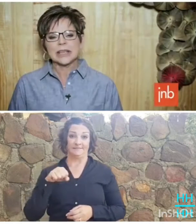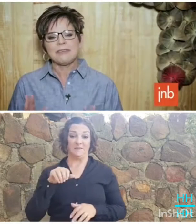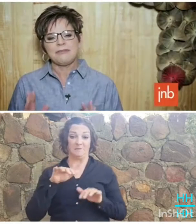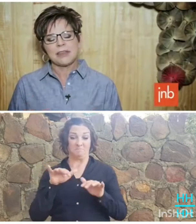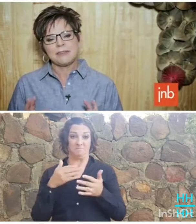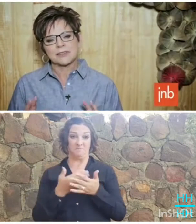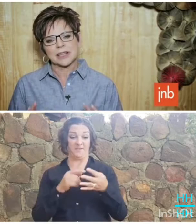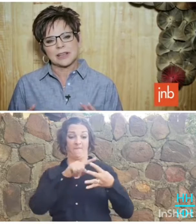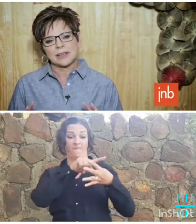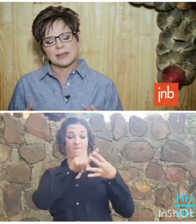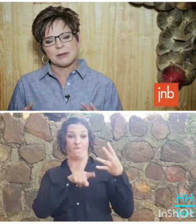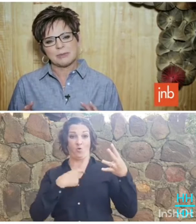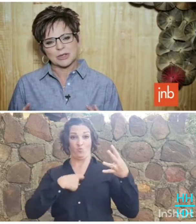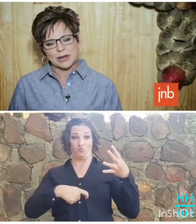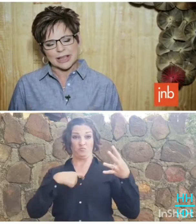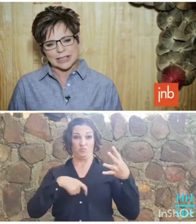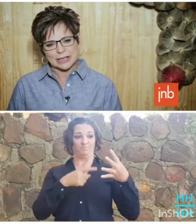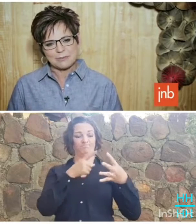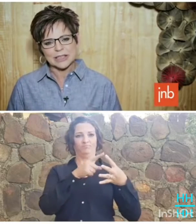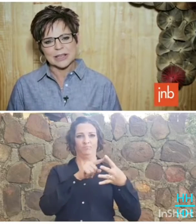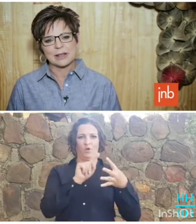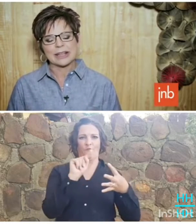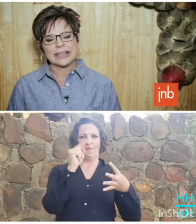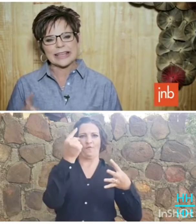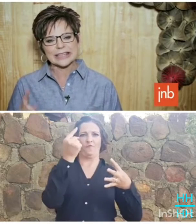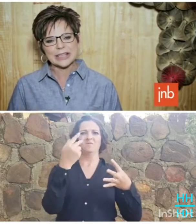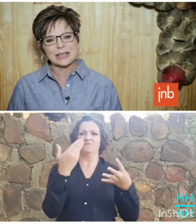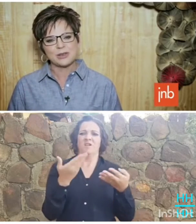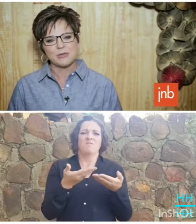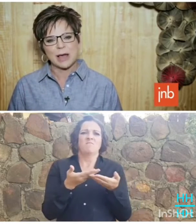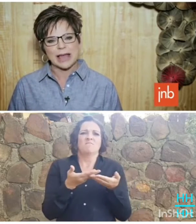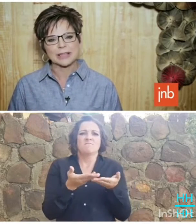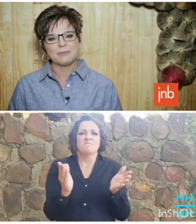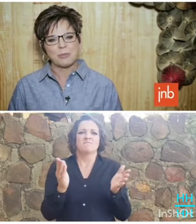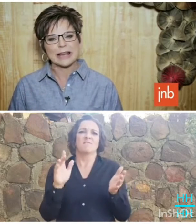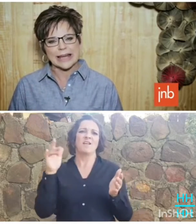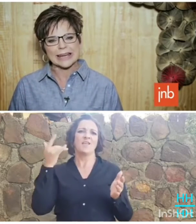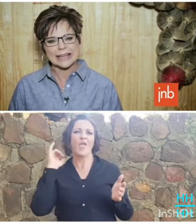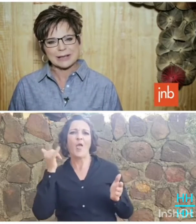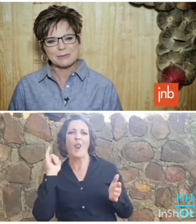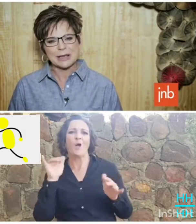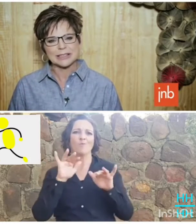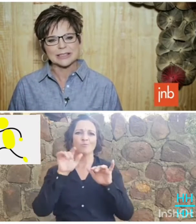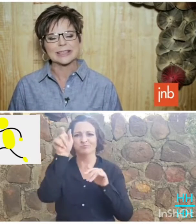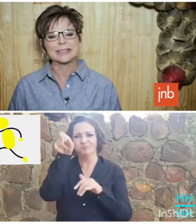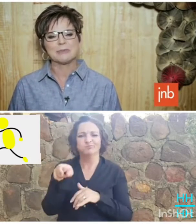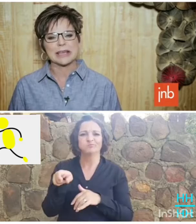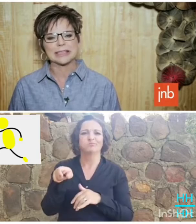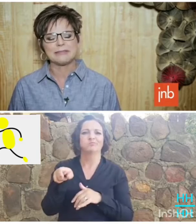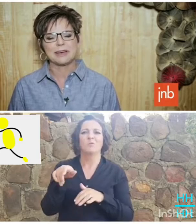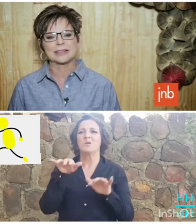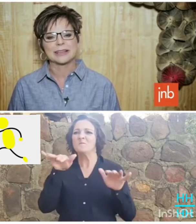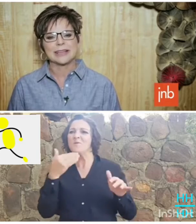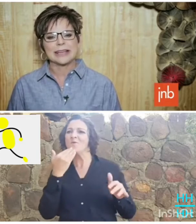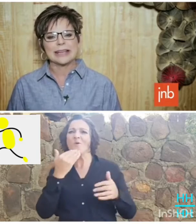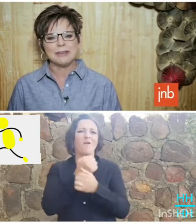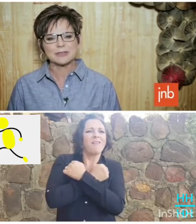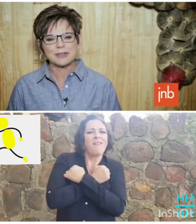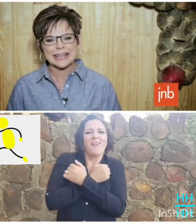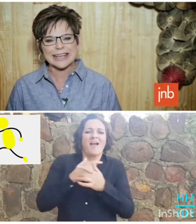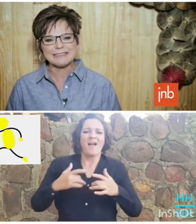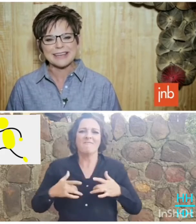Mens krijg vier verskillende persoonlikheidstypes. Die eerste noem ek die populaire geelmens. Dit is mense wat